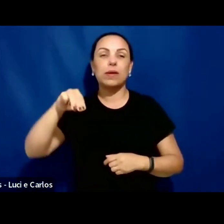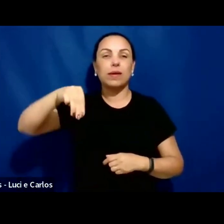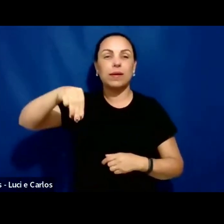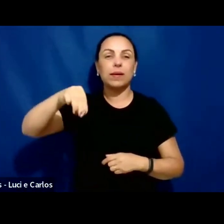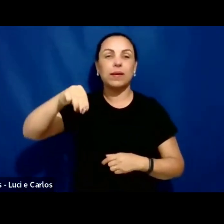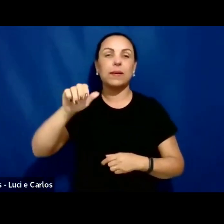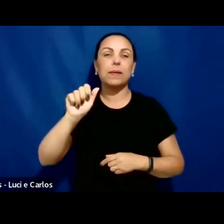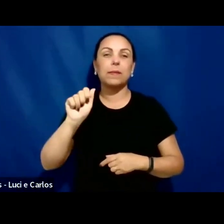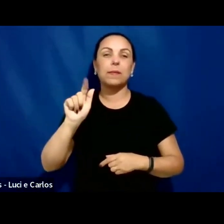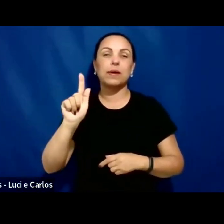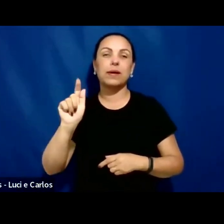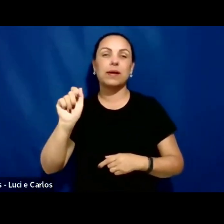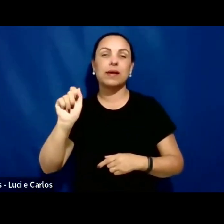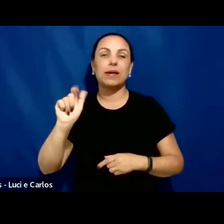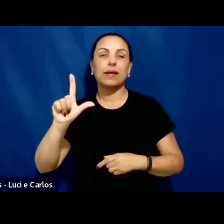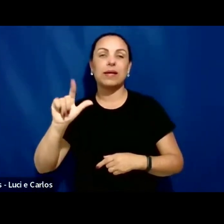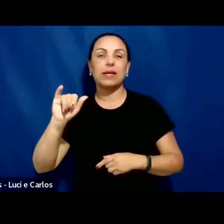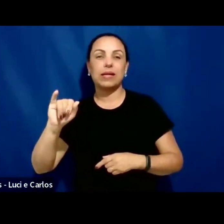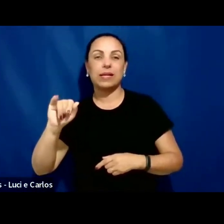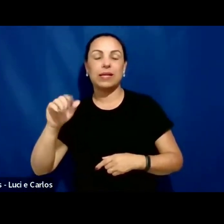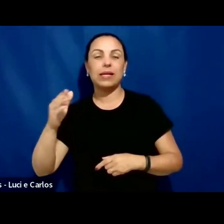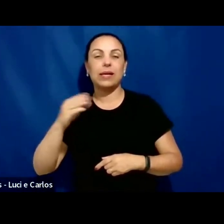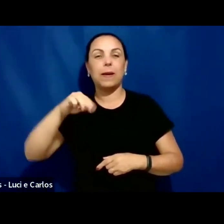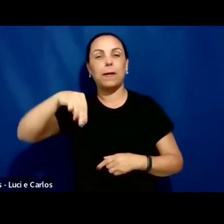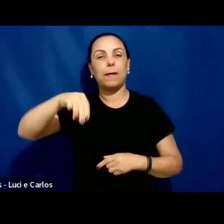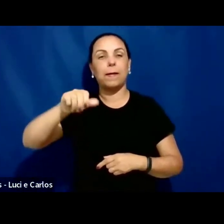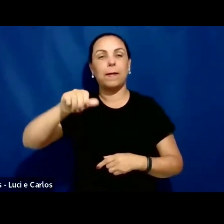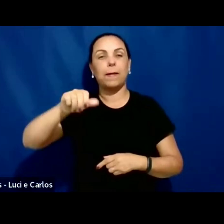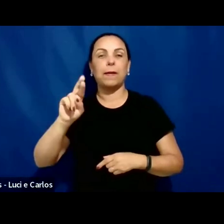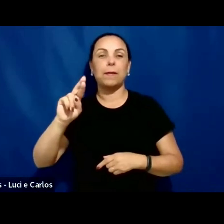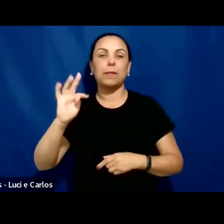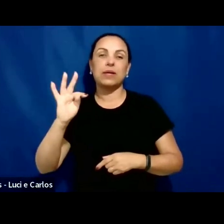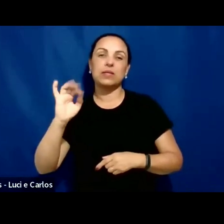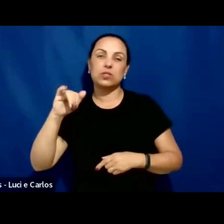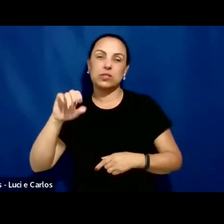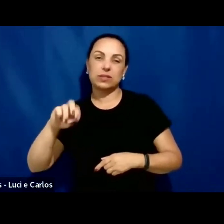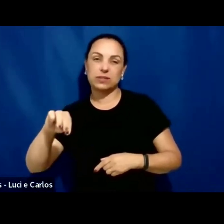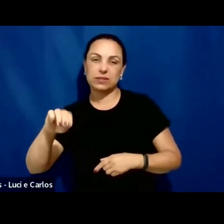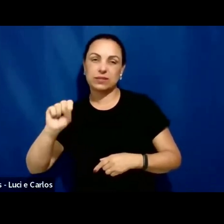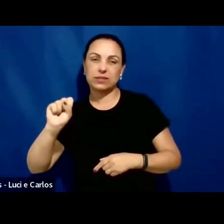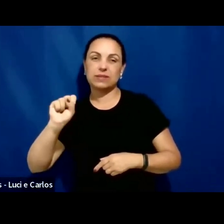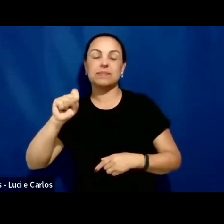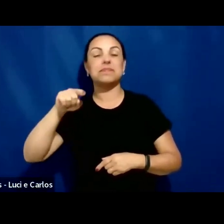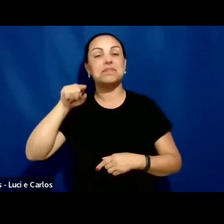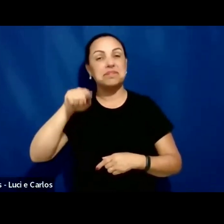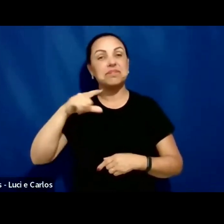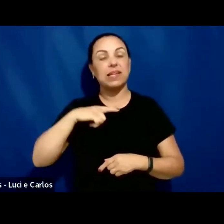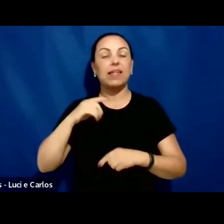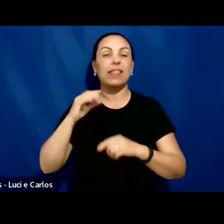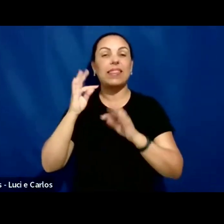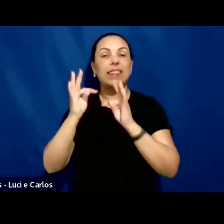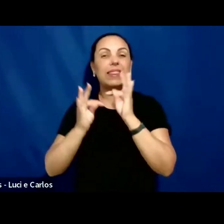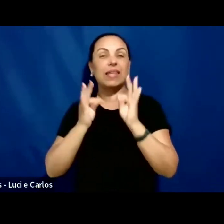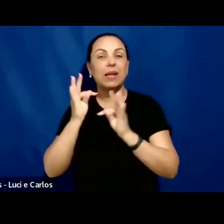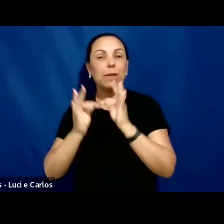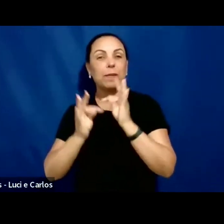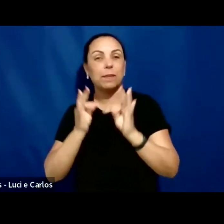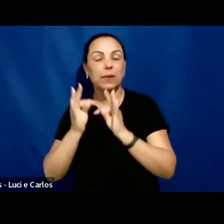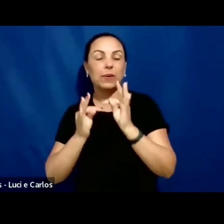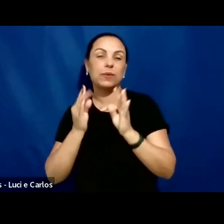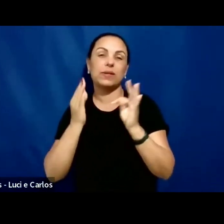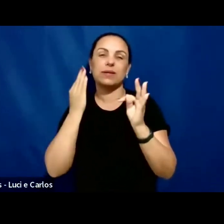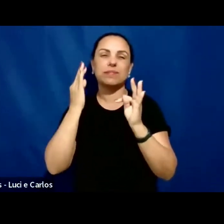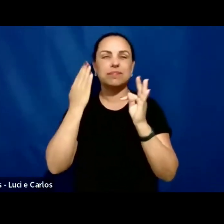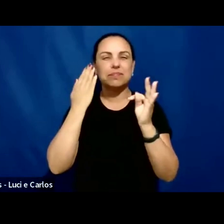terapeuta integrativa e também atuei 13 anos na área da enfermagem. E eu gosto muito de cuidar da saúde